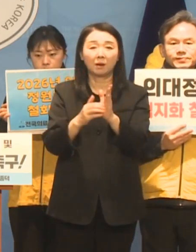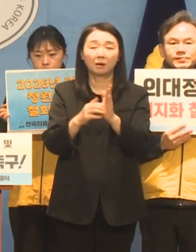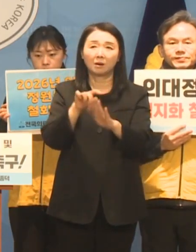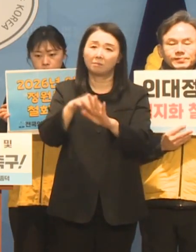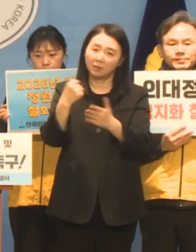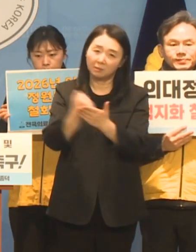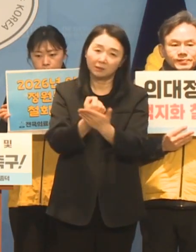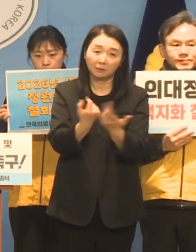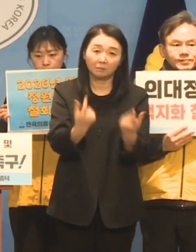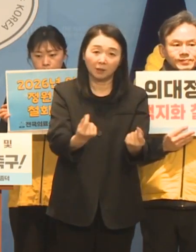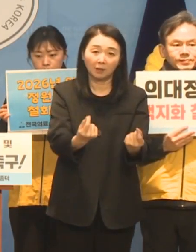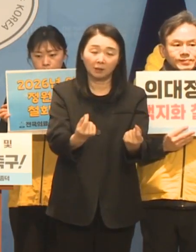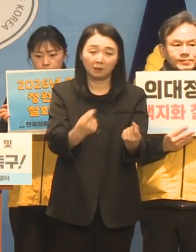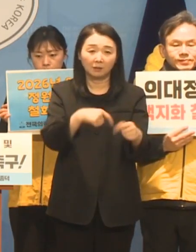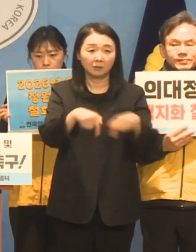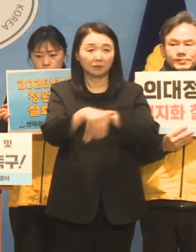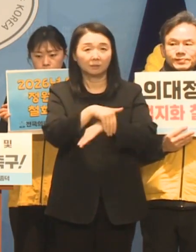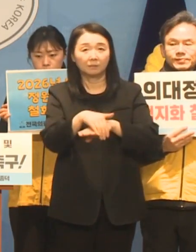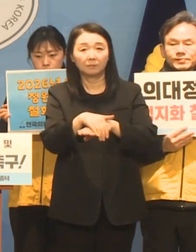아팠겠지만 정책